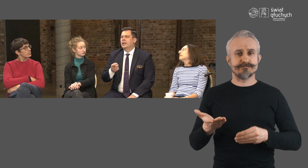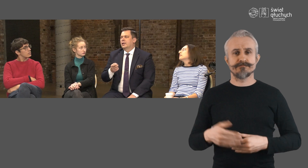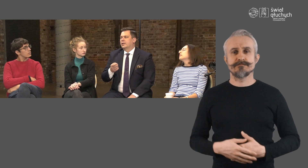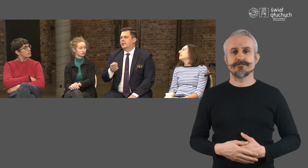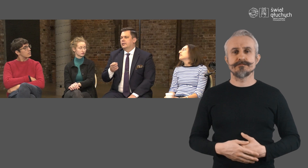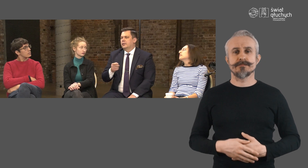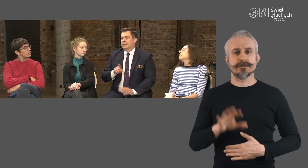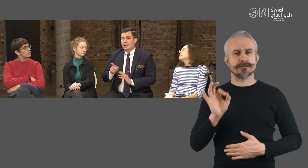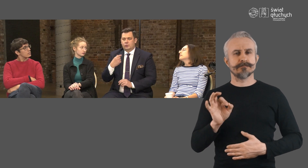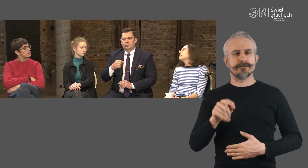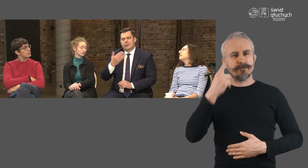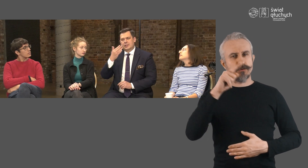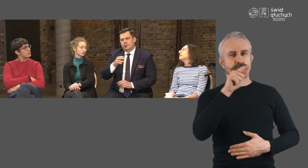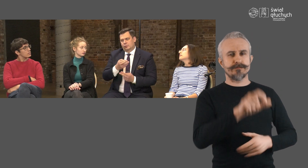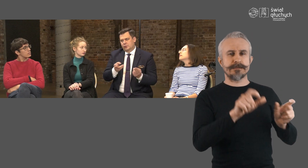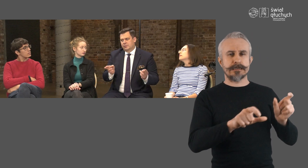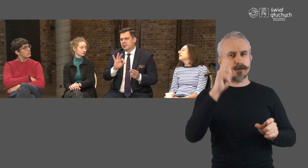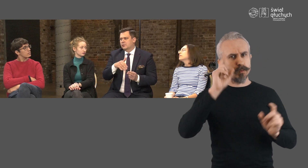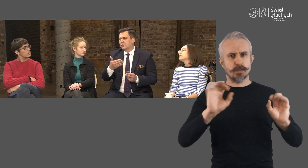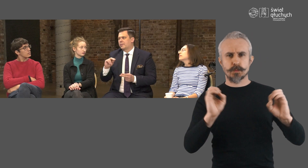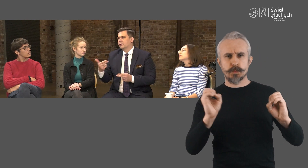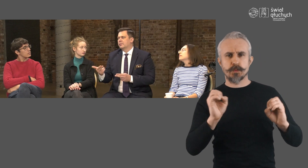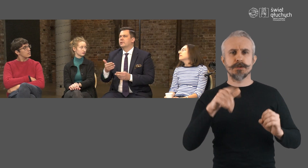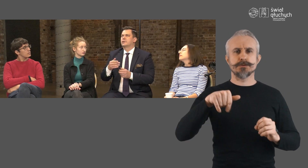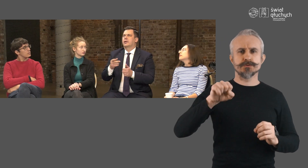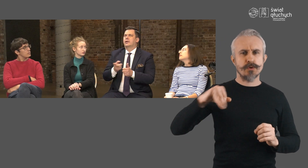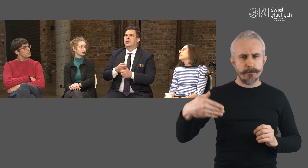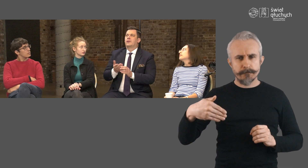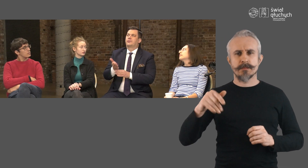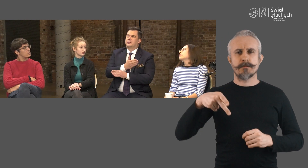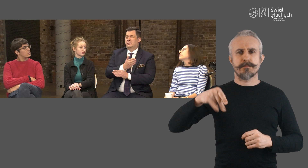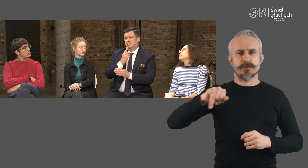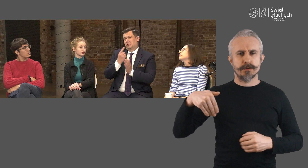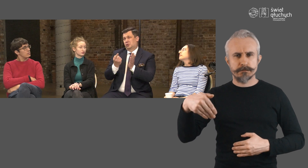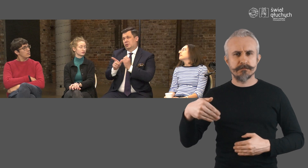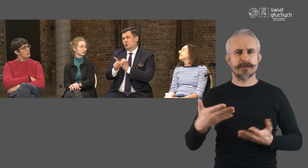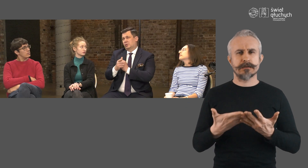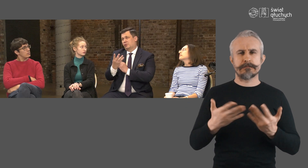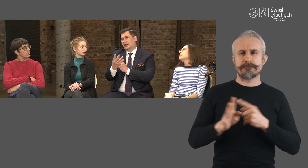mówiła. Dla osób, które nie znają różnicy między SJM a PJM, że w